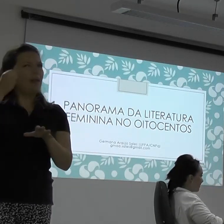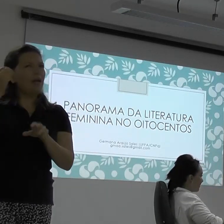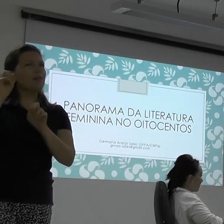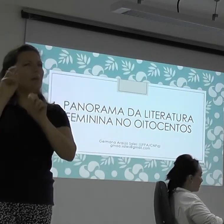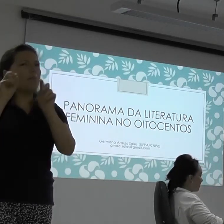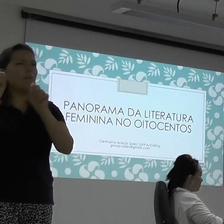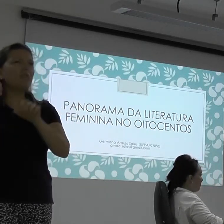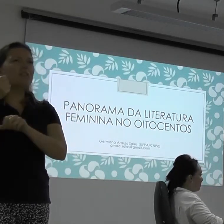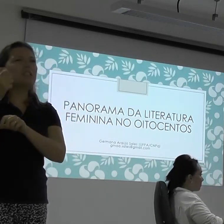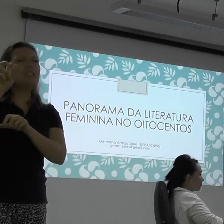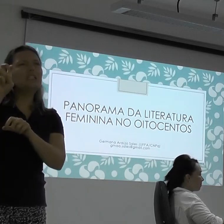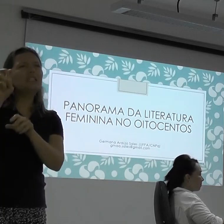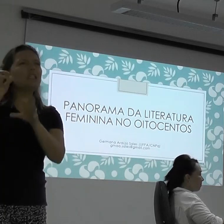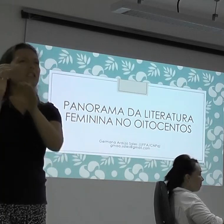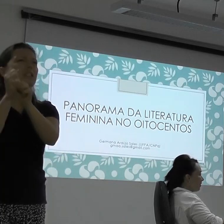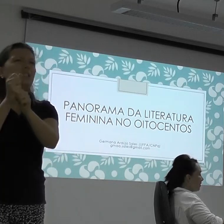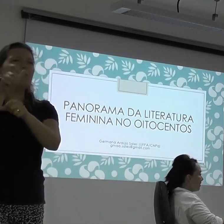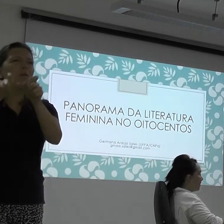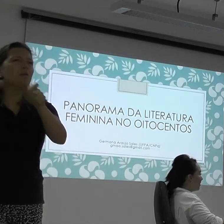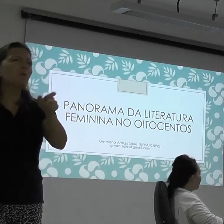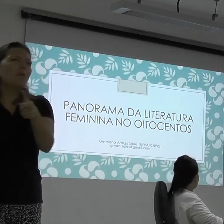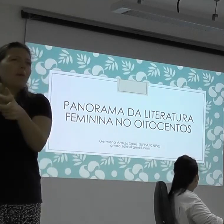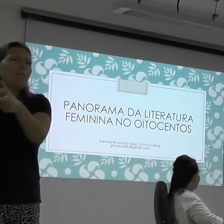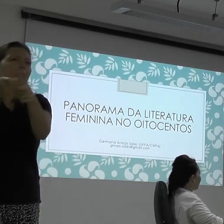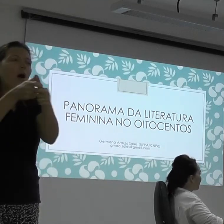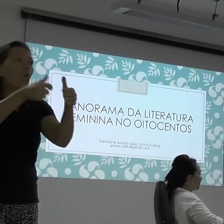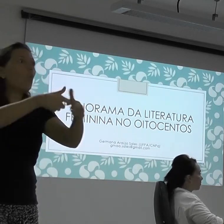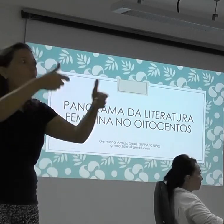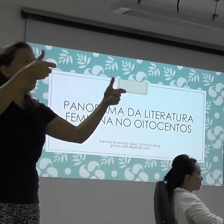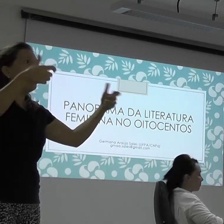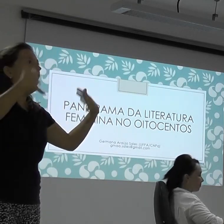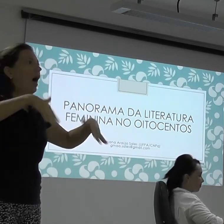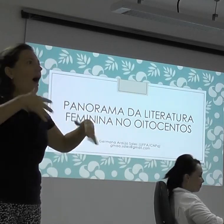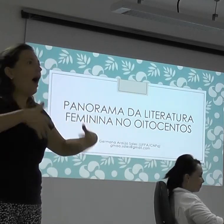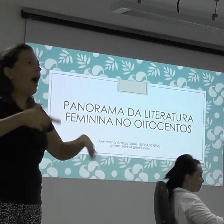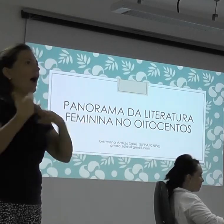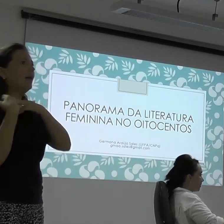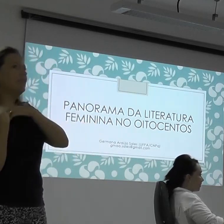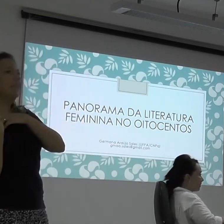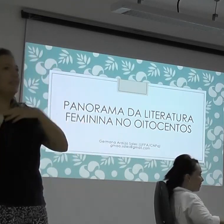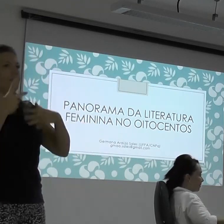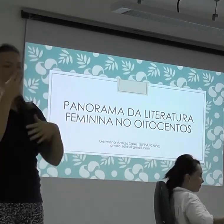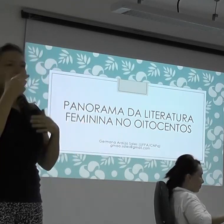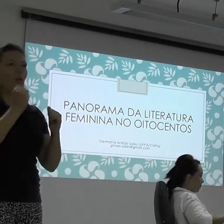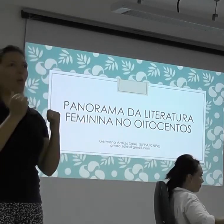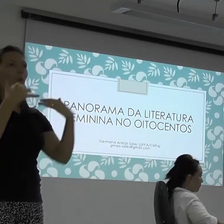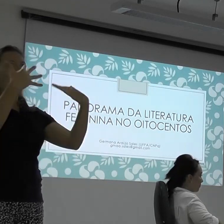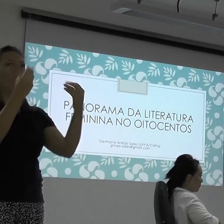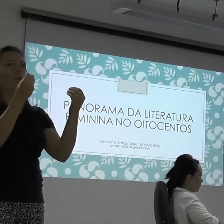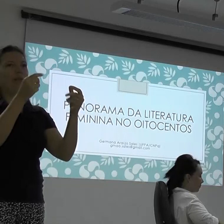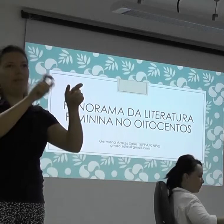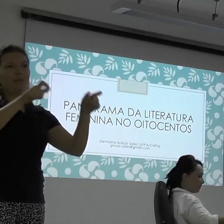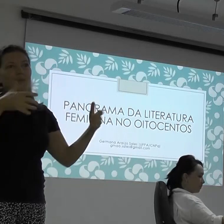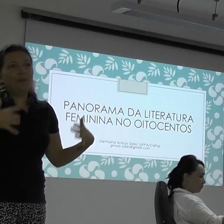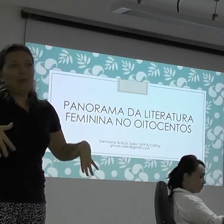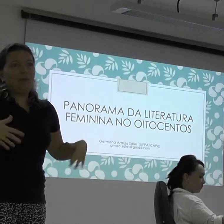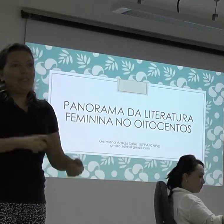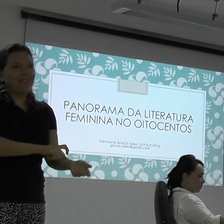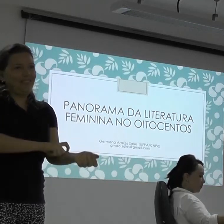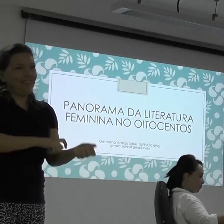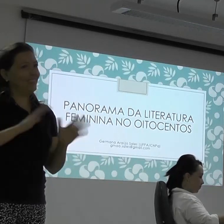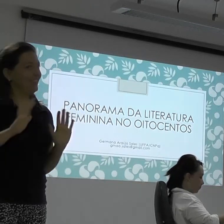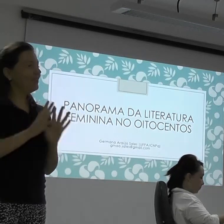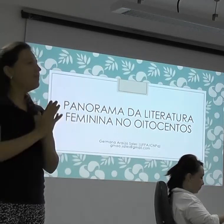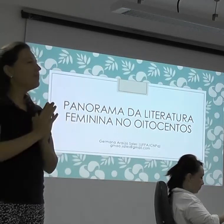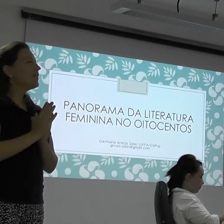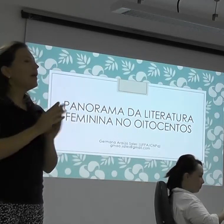15 alunos, né, uma coisa mais modesta, aí a responsabilidade aumenta. Bom, primeiro eu vou